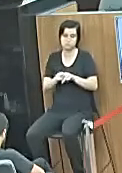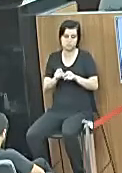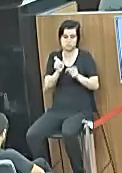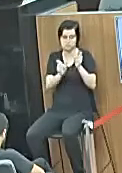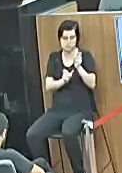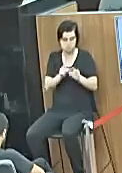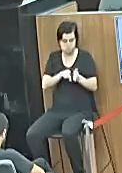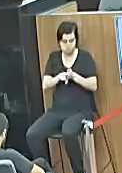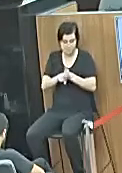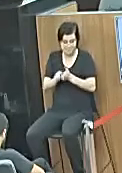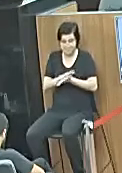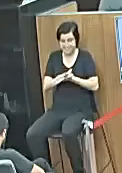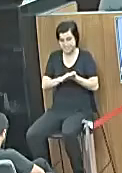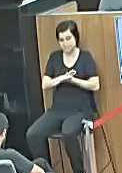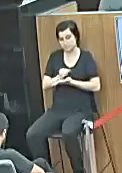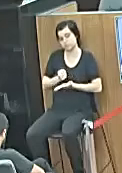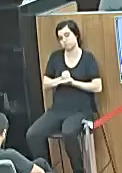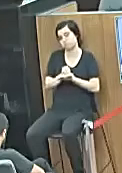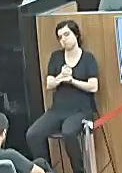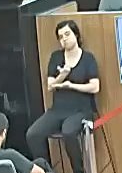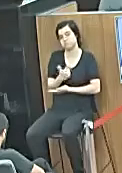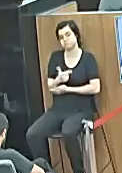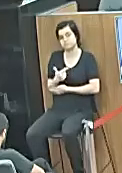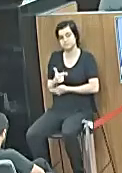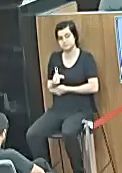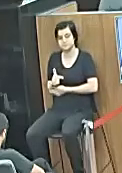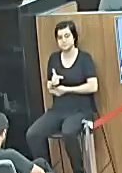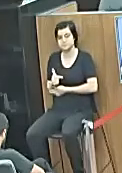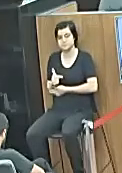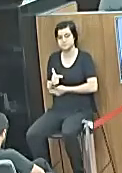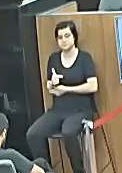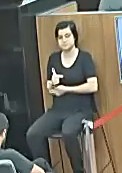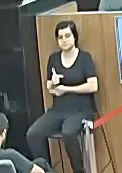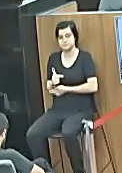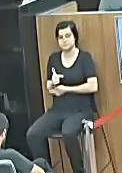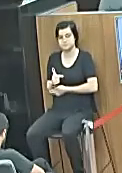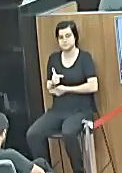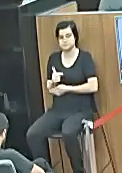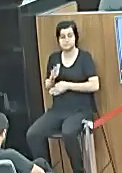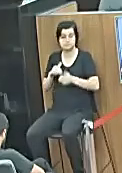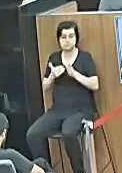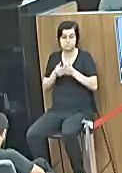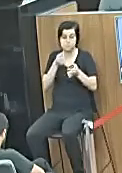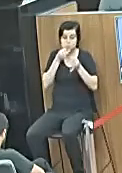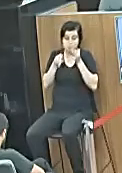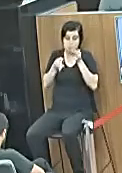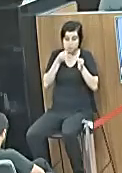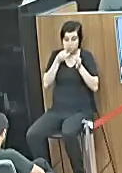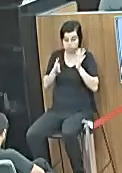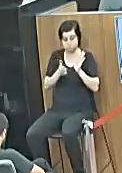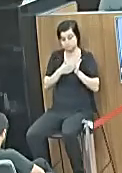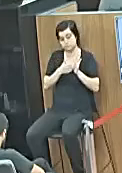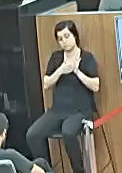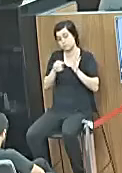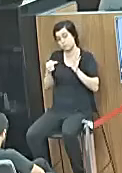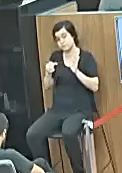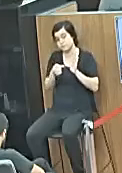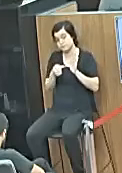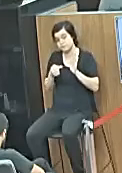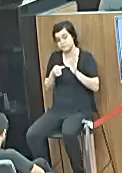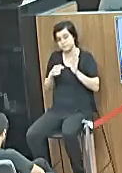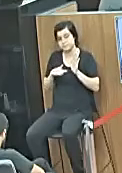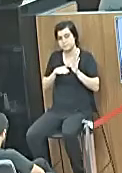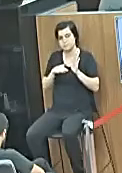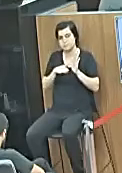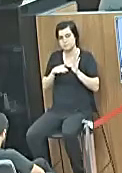pudessem então ser executadas todas as sugestões que foram aqui apresentadas foram